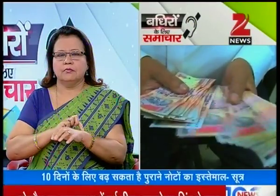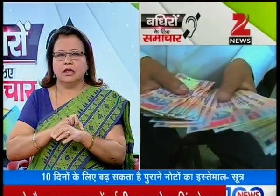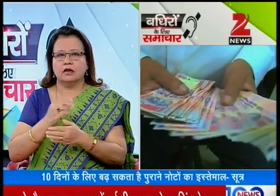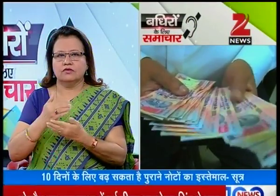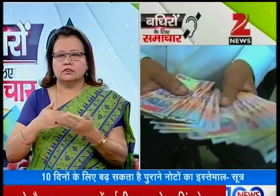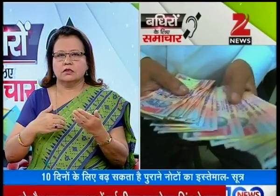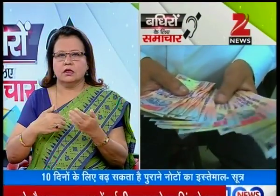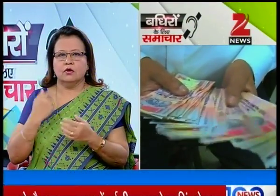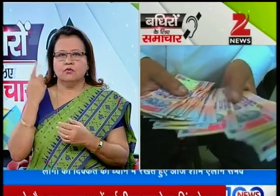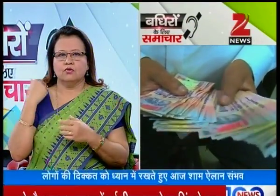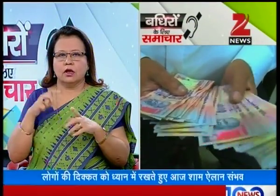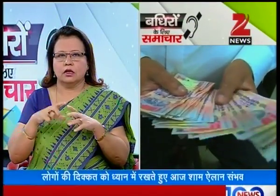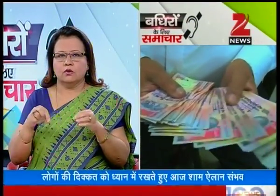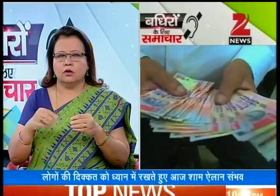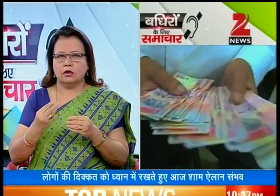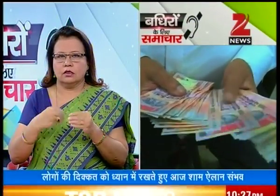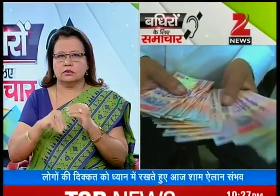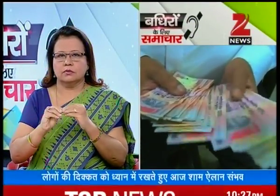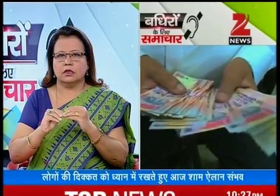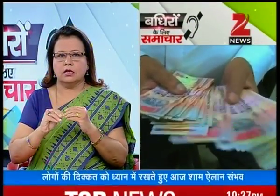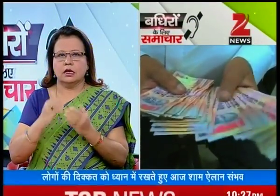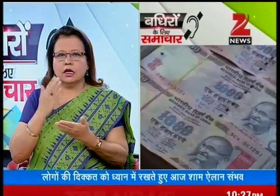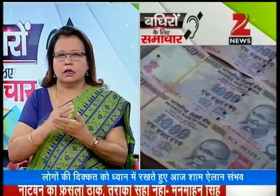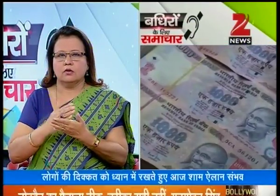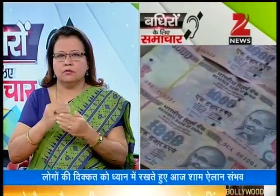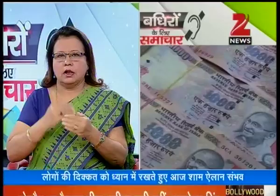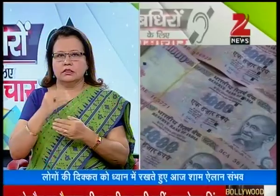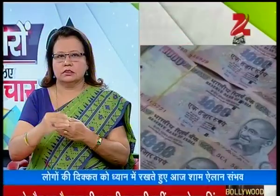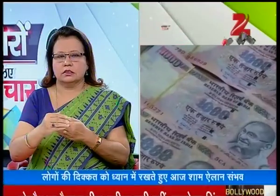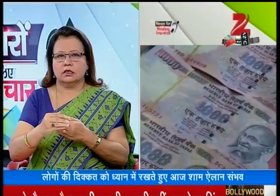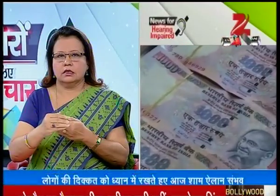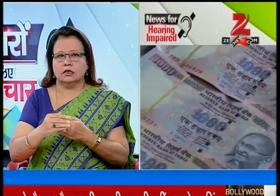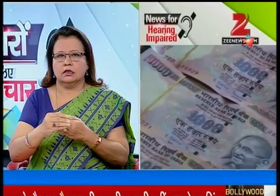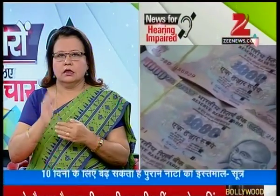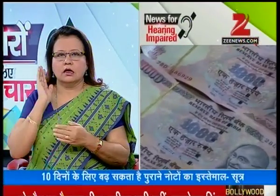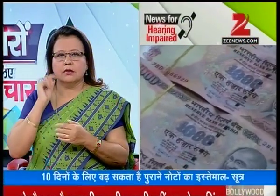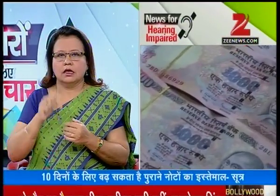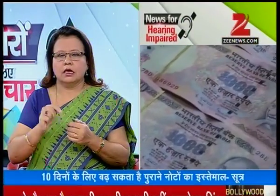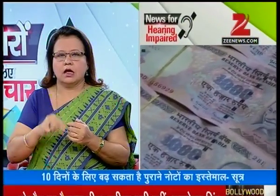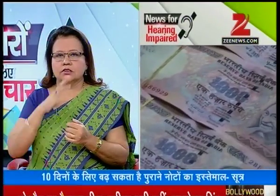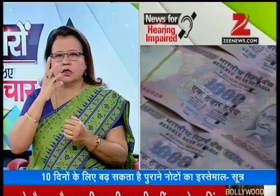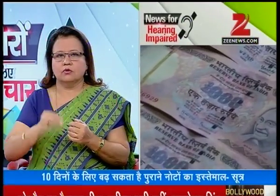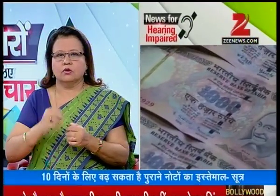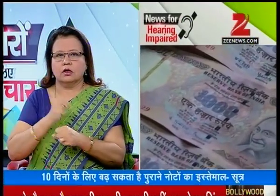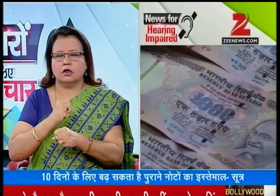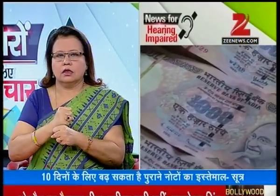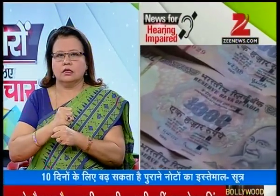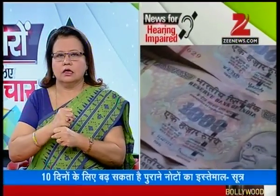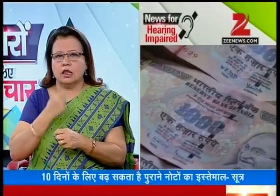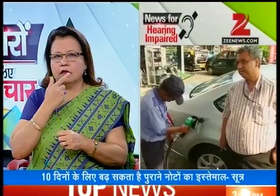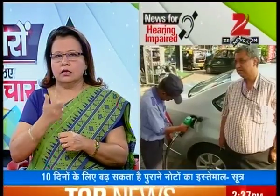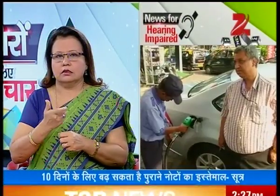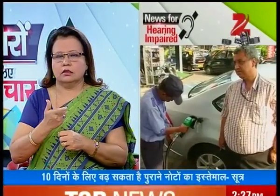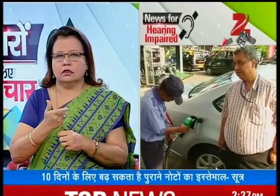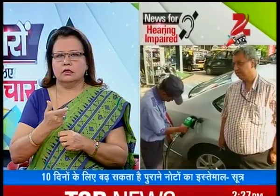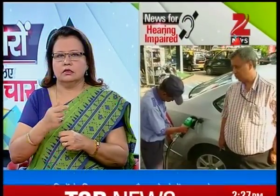और मेडिकल सुविधाओं के लिए पुराने नोट के इस्तेमाल की डेडलाइन को बढ़ाया जा सकता है खबर है कि आज शाम को सरकार